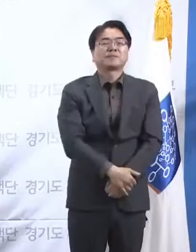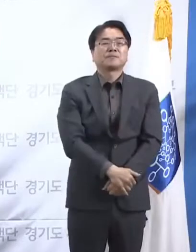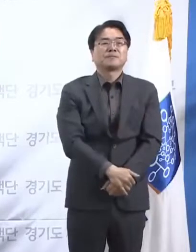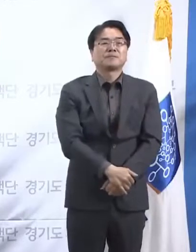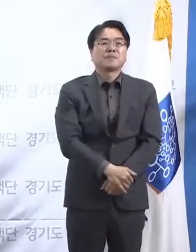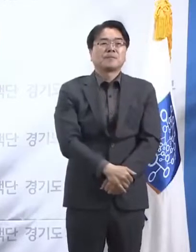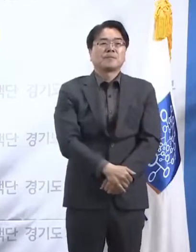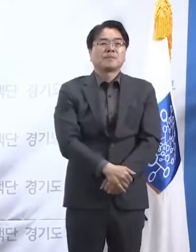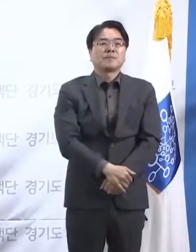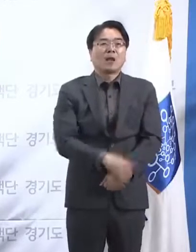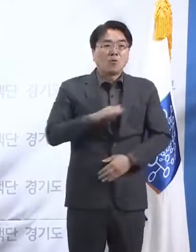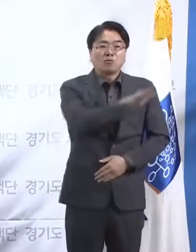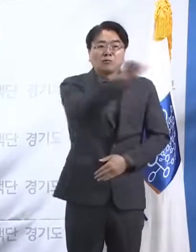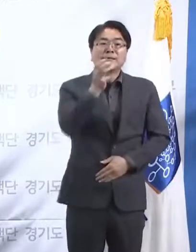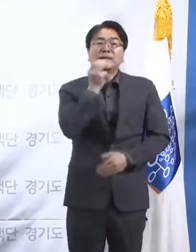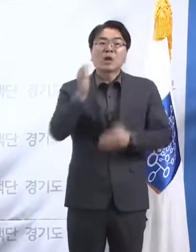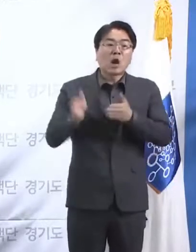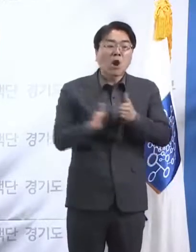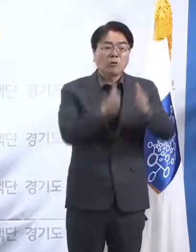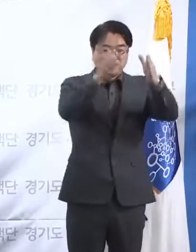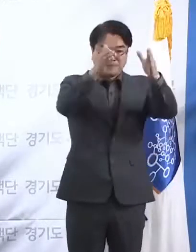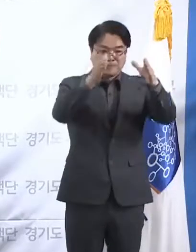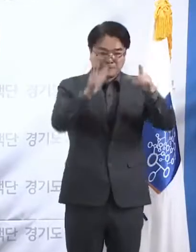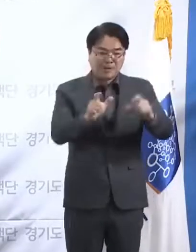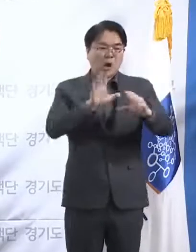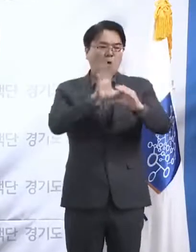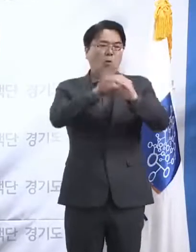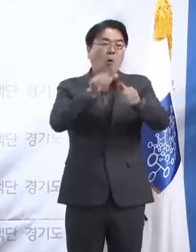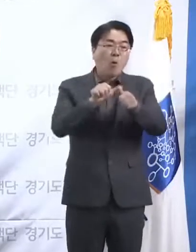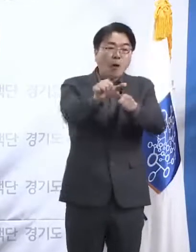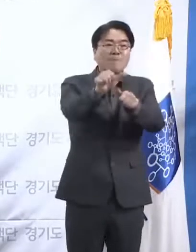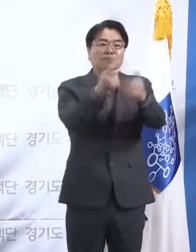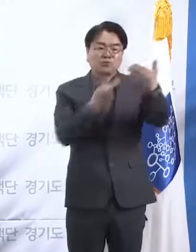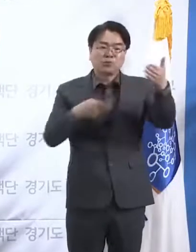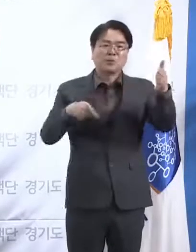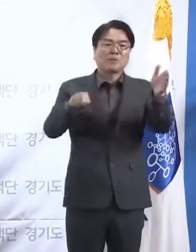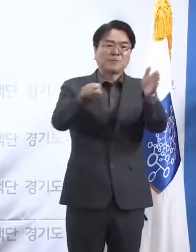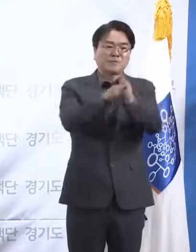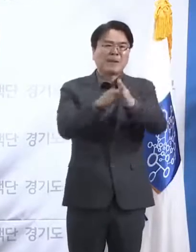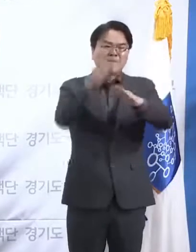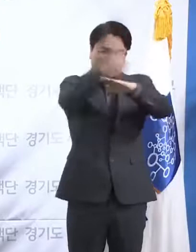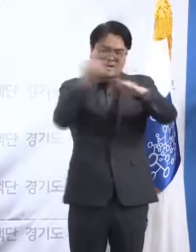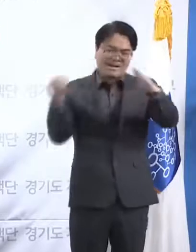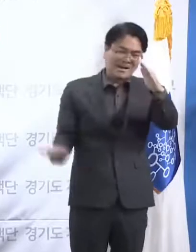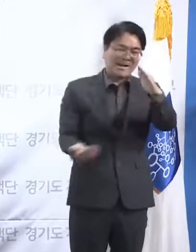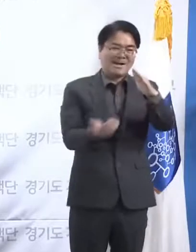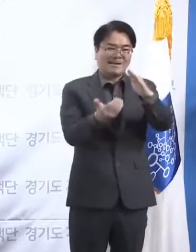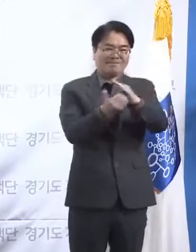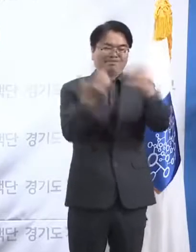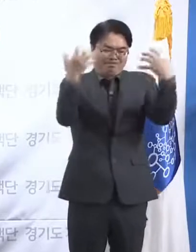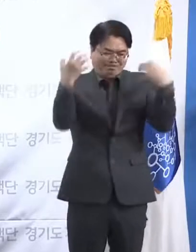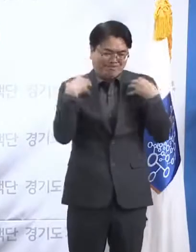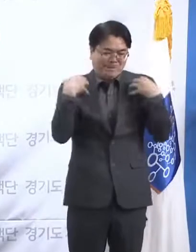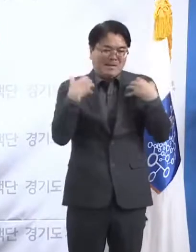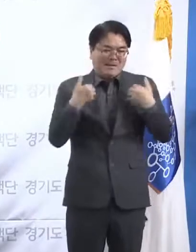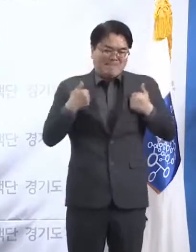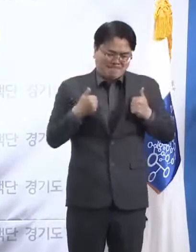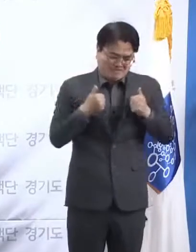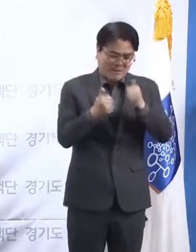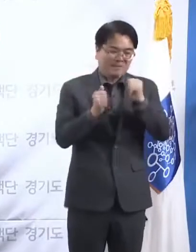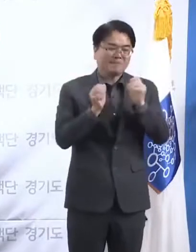당부드립니다. 우리 경기도는 코로나19 극복을 위해서 끝까지 주어진 책무를